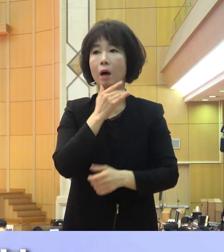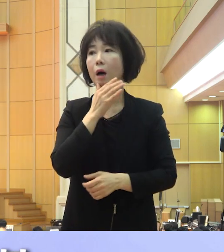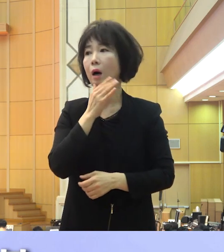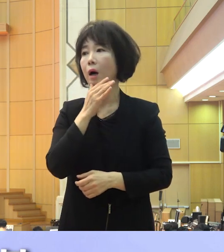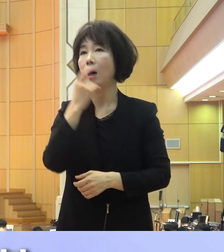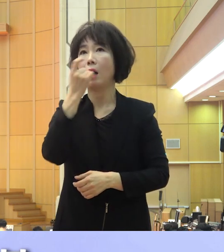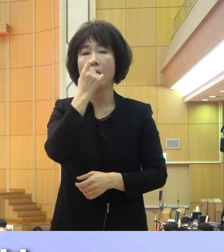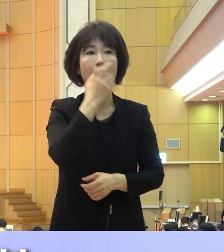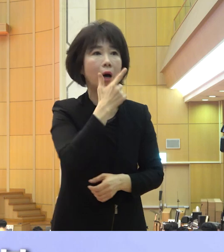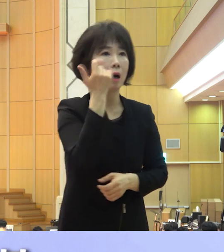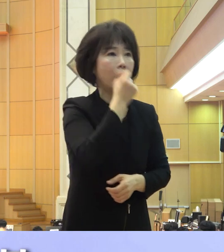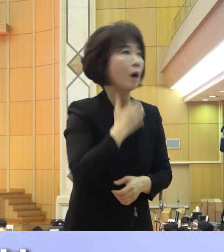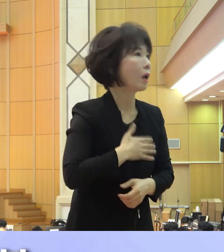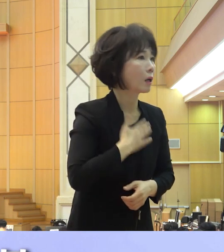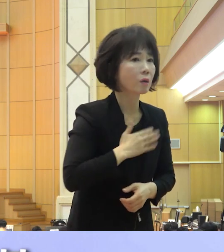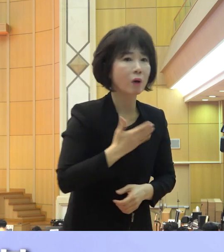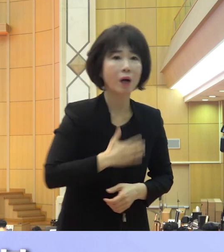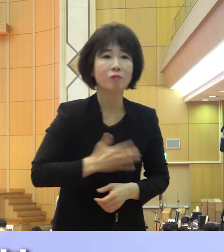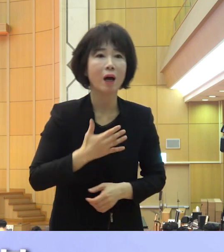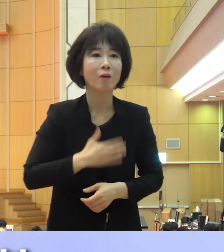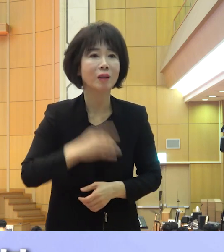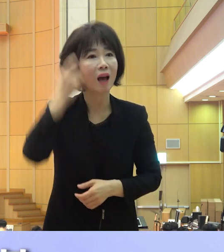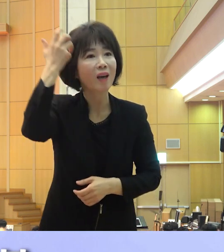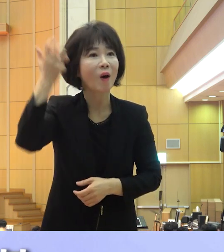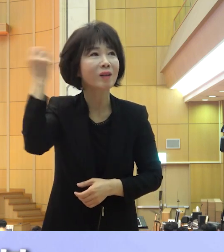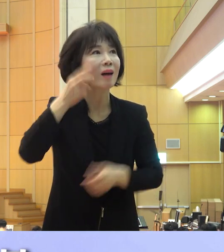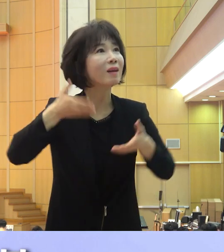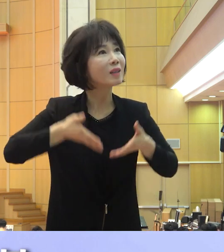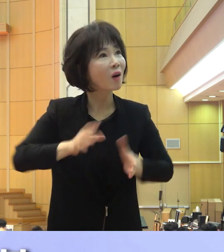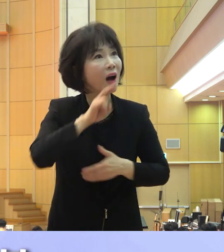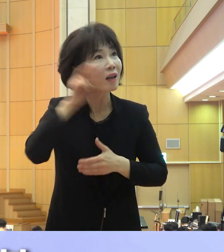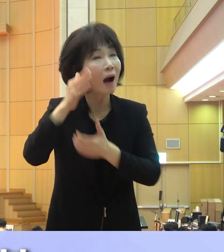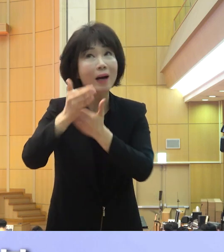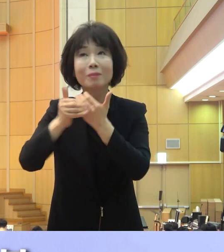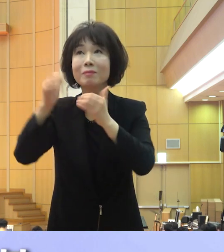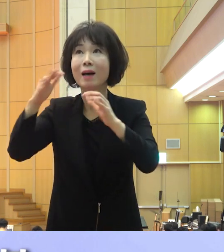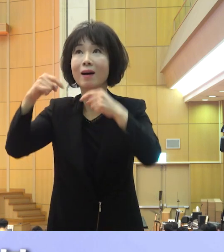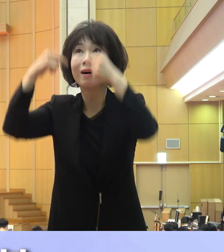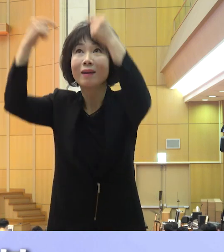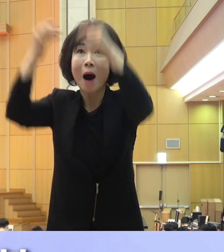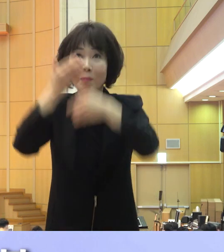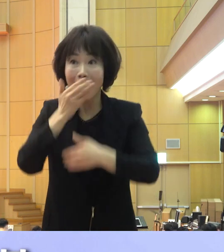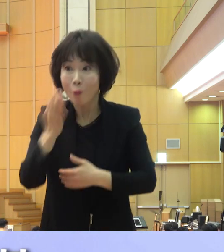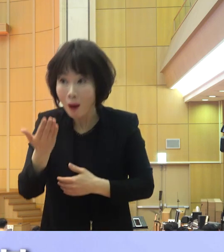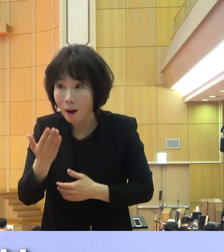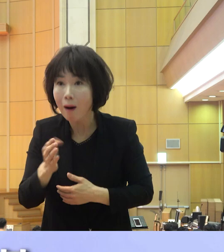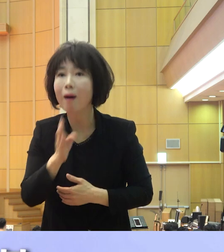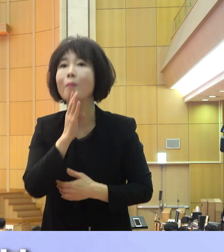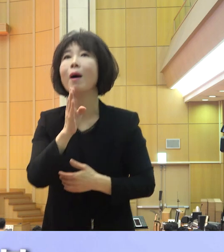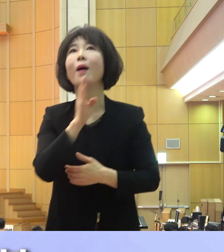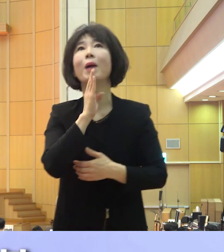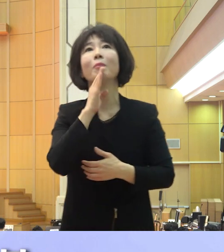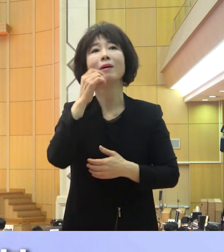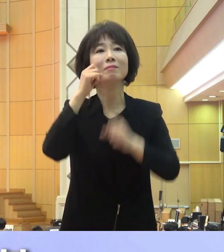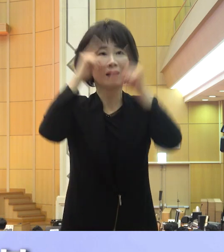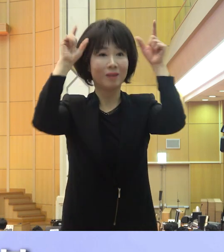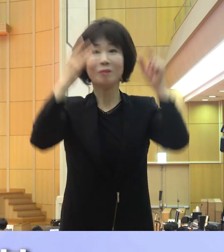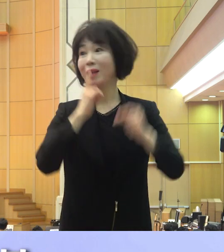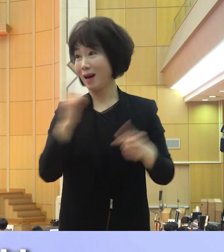있어요. 그게 뭐냐? 첫 번째는 어머니 뱃속에 있을